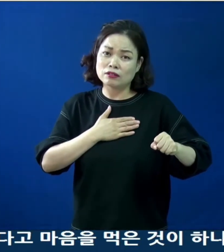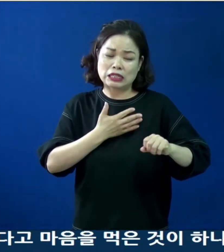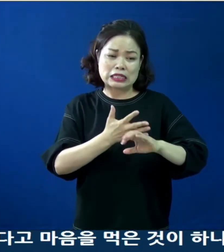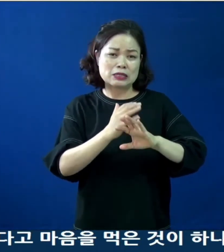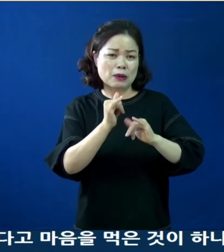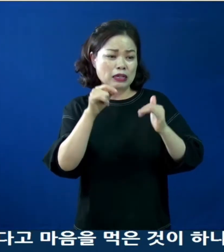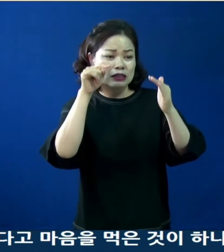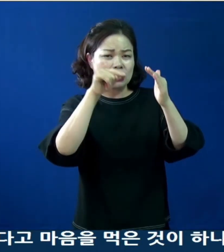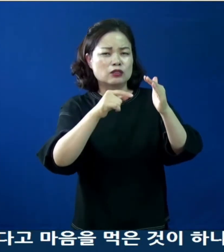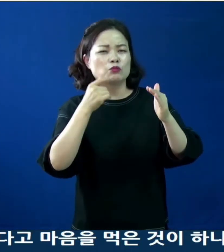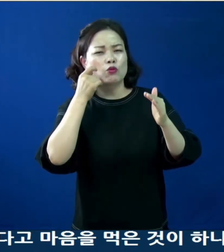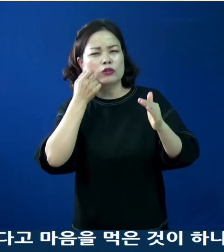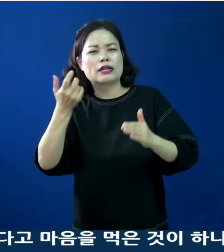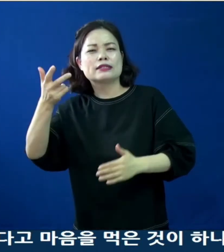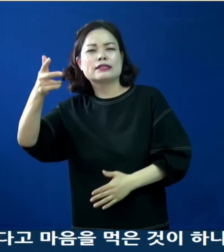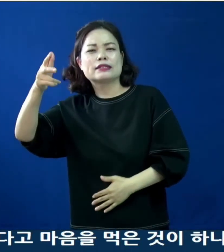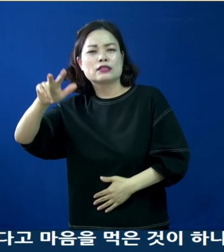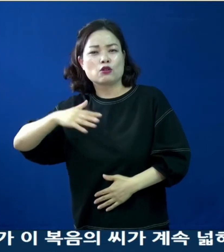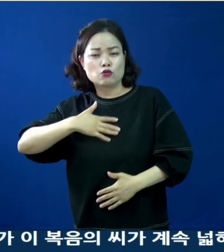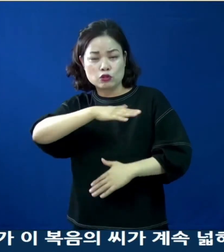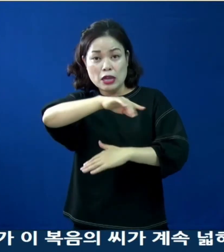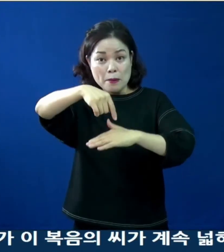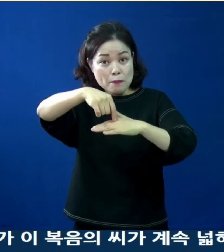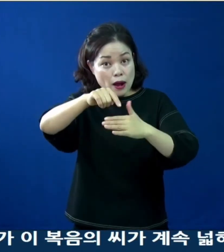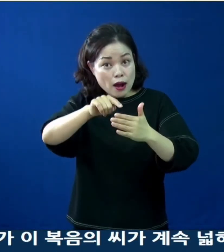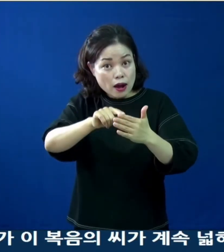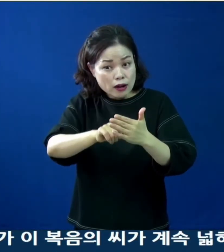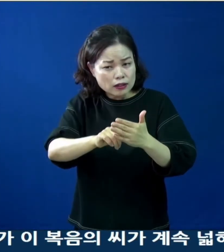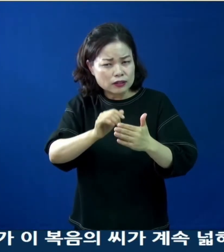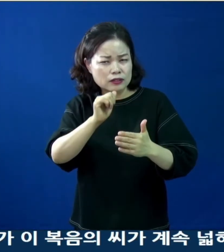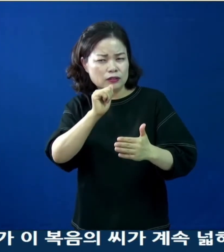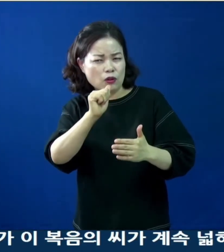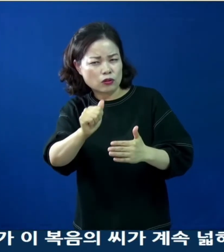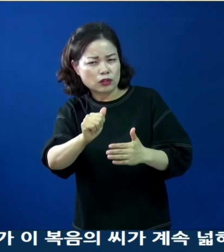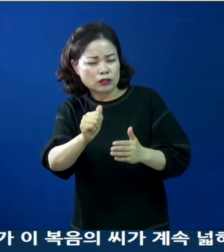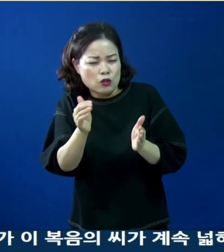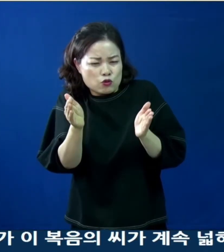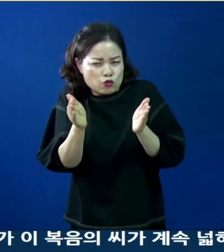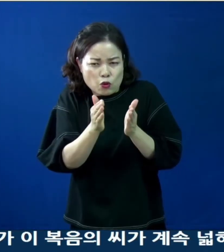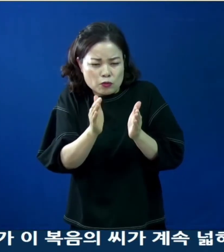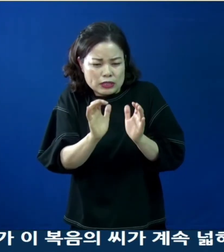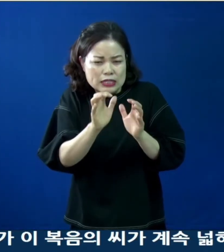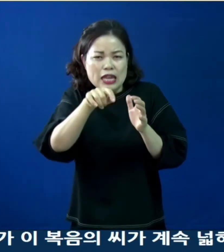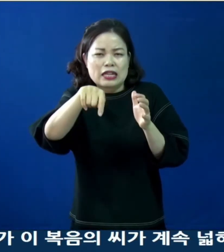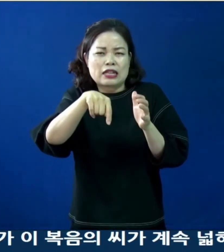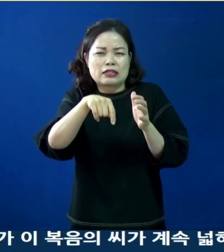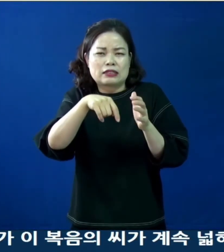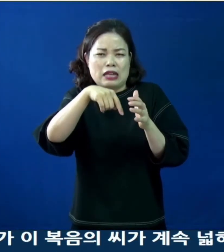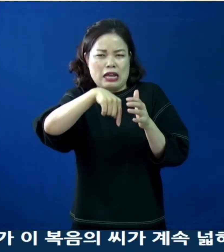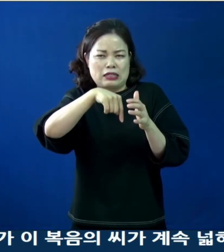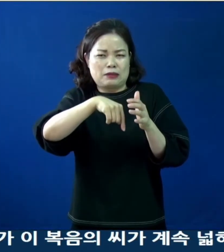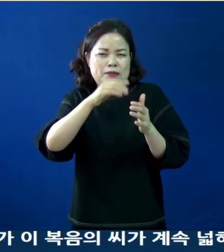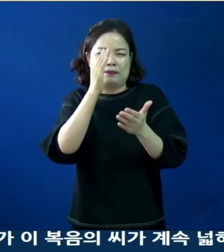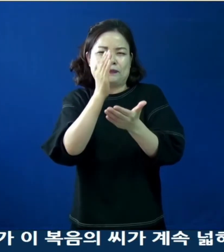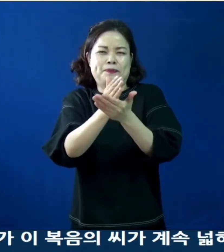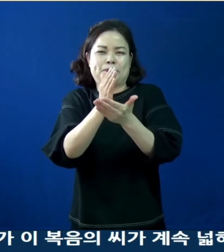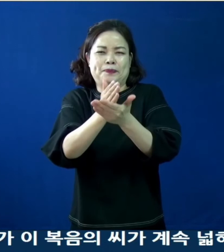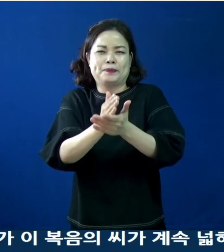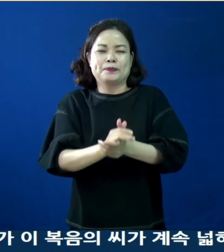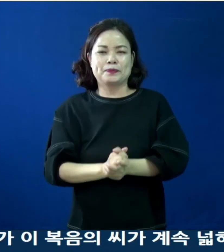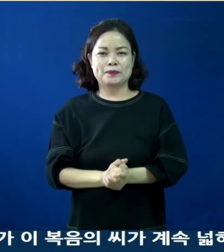이방인 구석까지는 못 간다 할지라도 우리의 마음은 절대로 좁은 세계 가운데 묶여서는 아니 되는